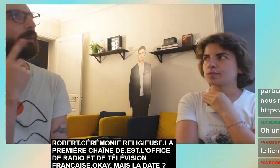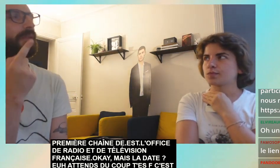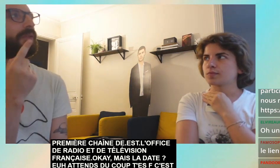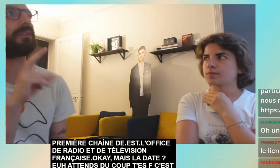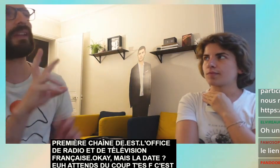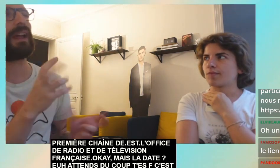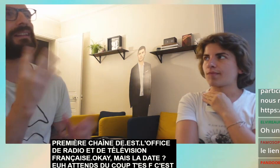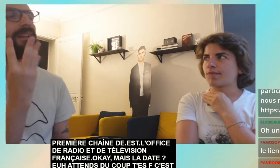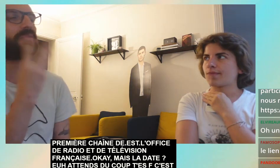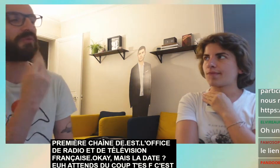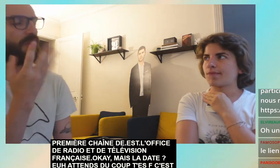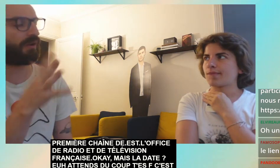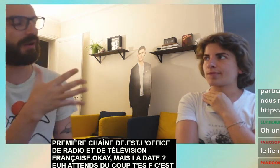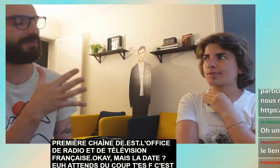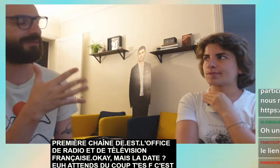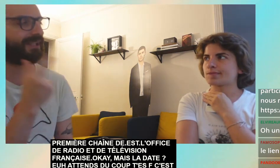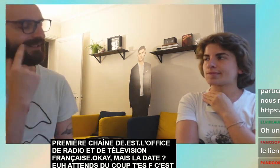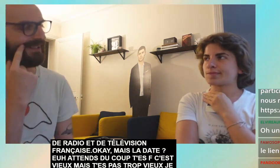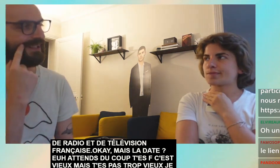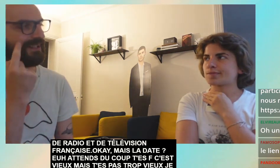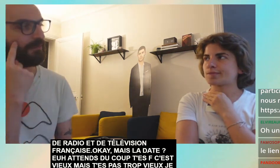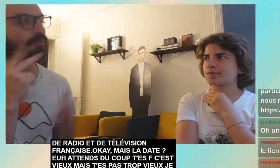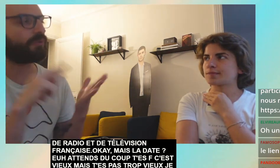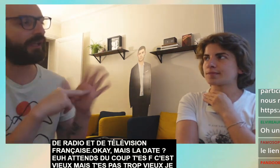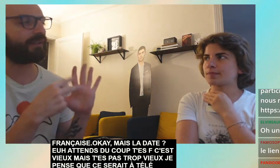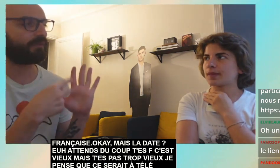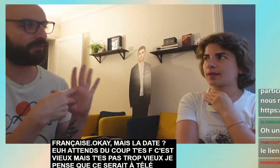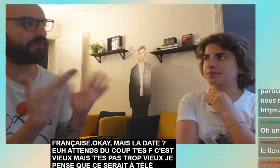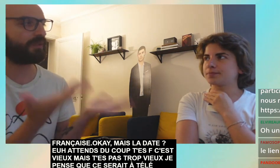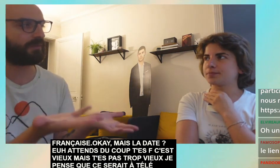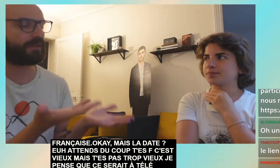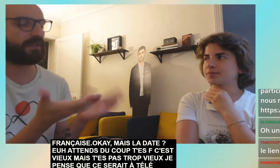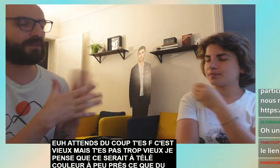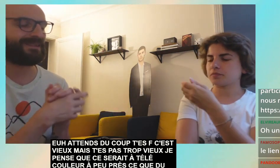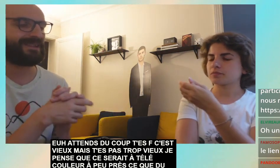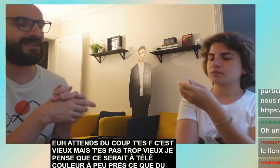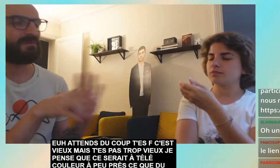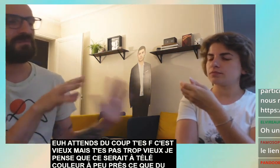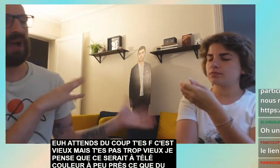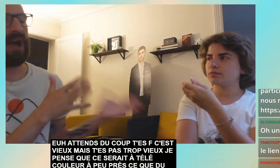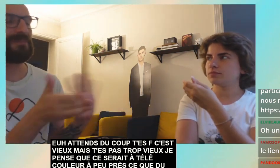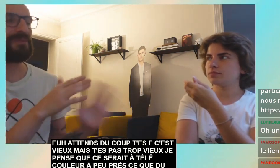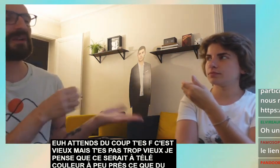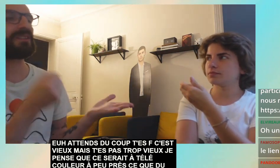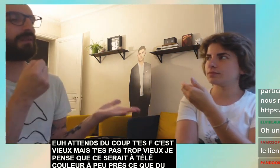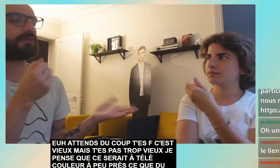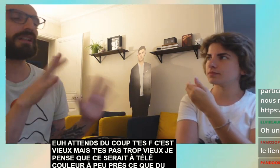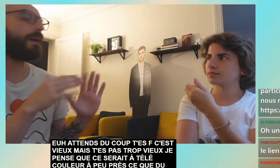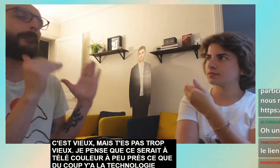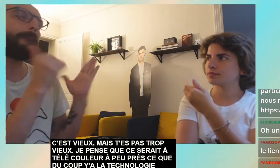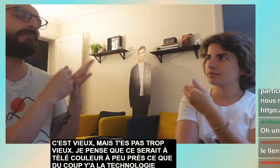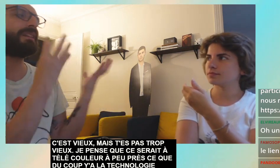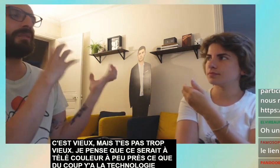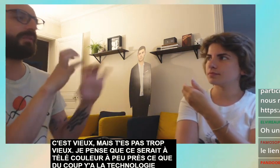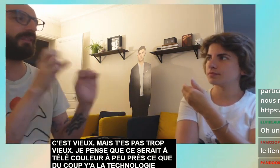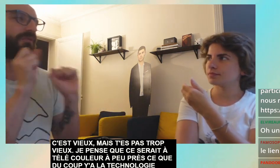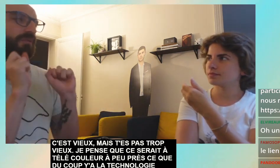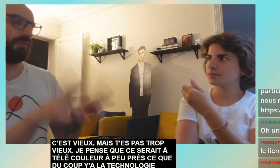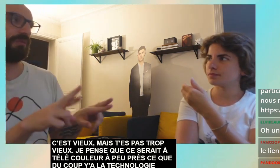pense que ce serait à télé couleur, à peu près. Parce que du coup, il y a la technologie aussi. À peu près, genre, déjà, 1900 sur.